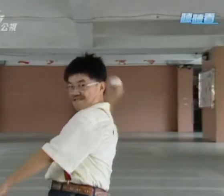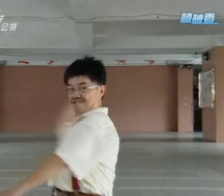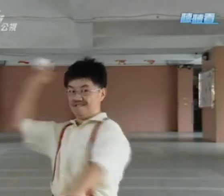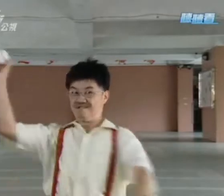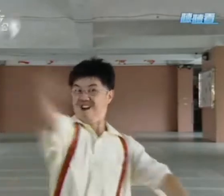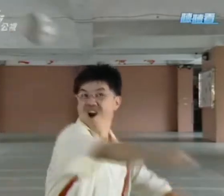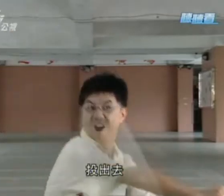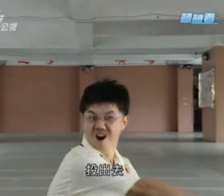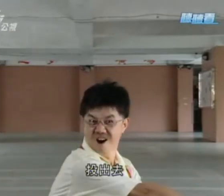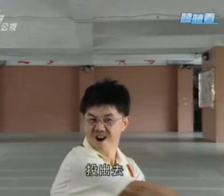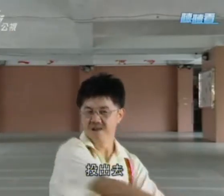投出去，